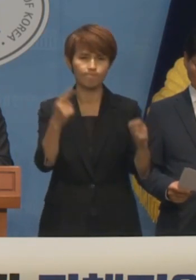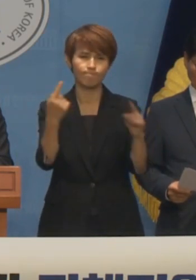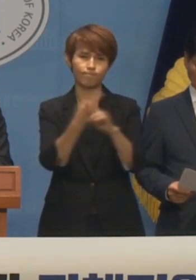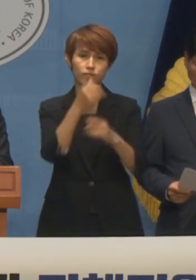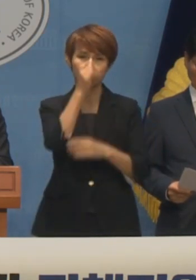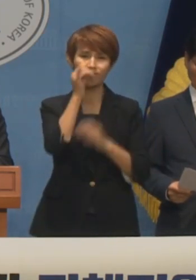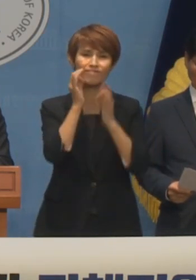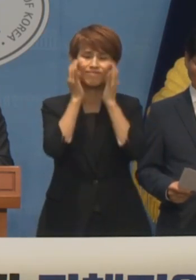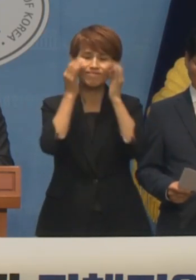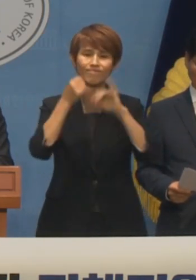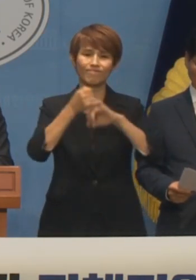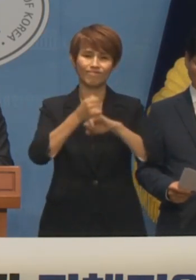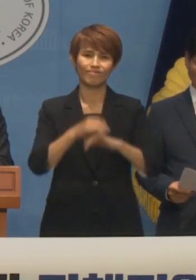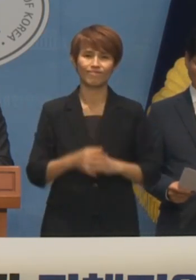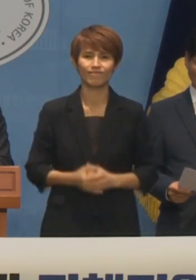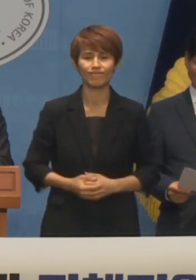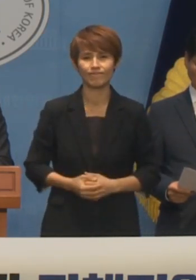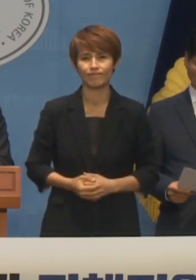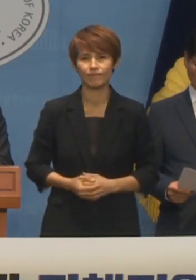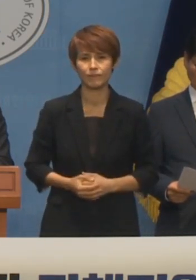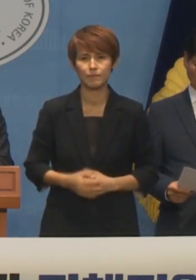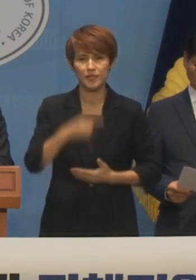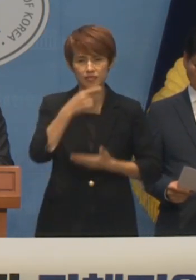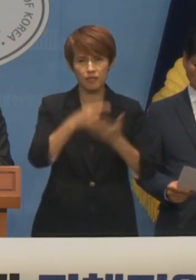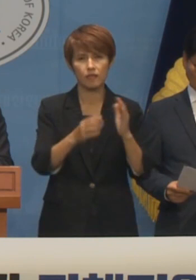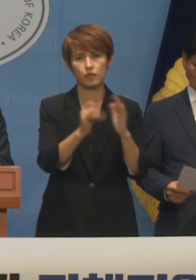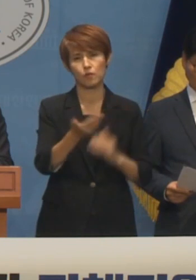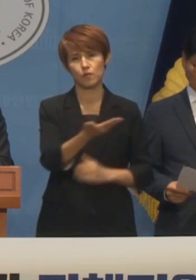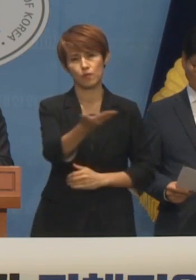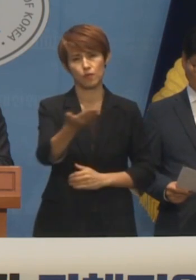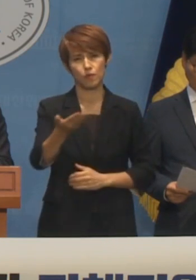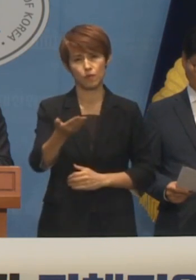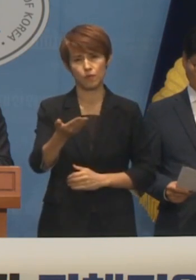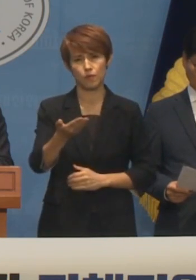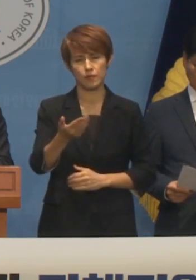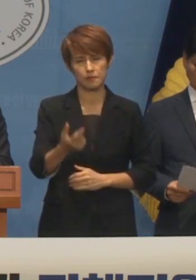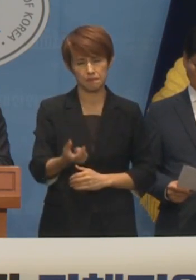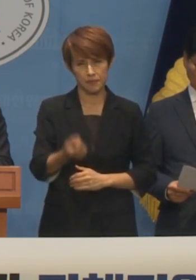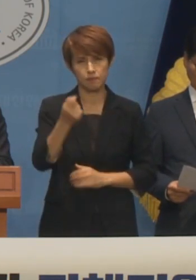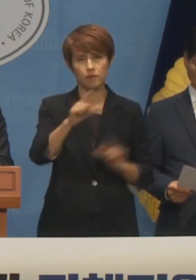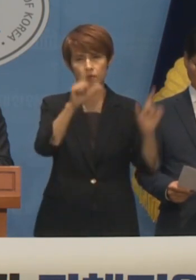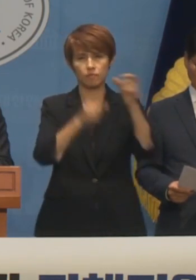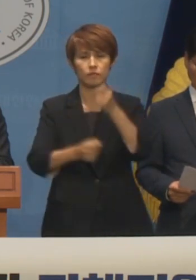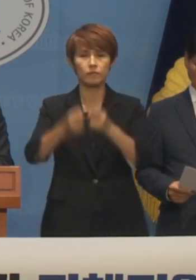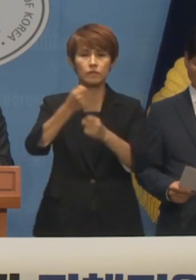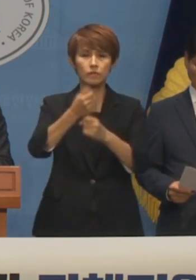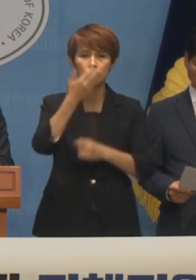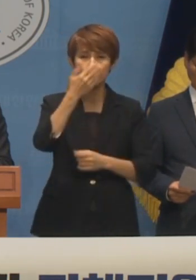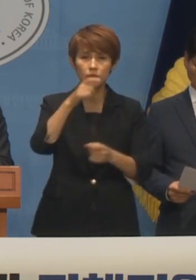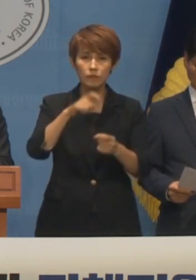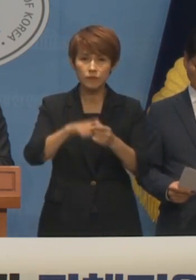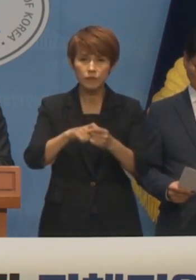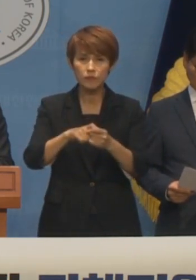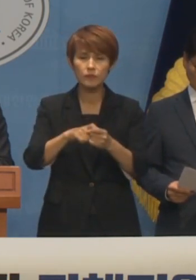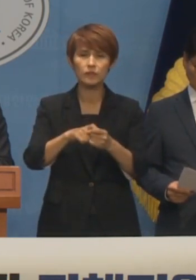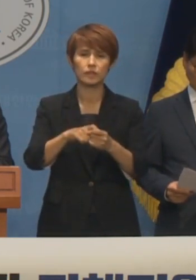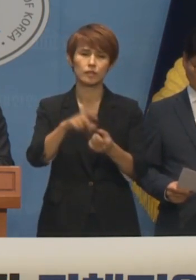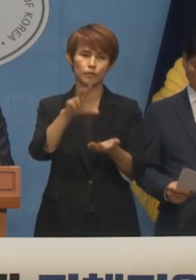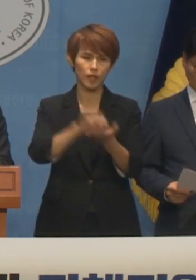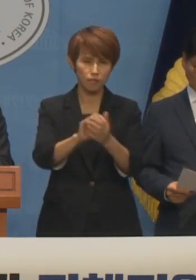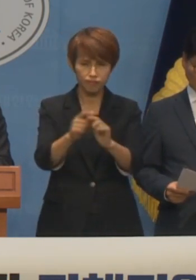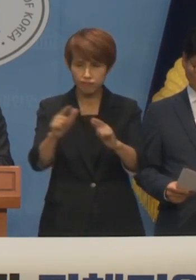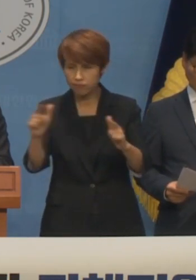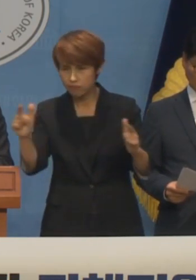있도록 하겠습니다. 무엇보다도 피해 가족들이 빠르게 일상으로 돌아갈 수 있도록 지금 해결되지 않는